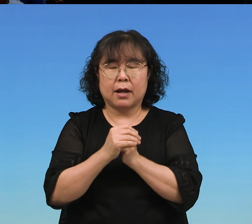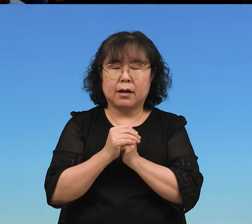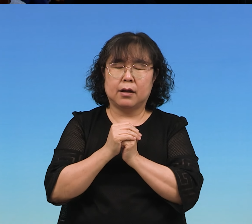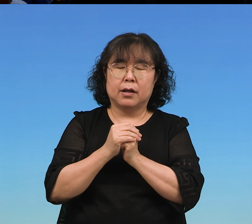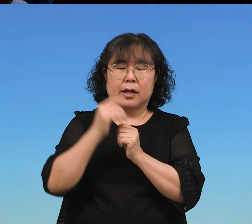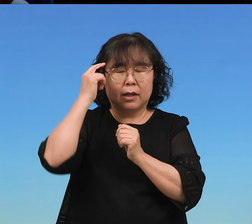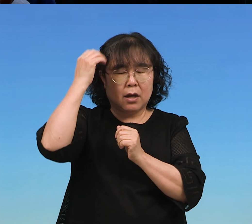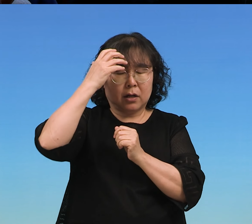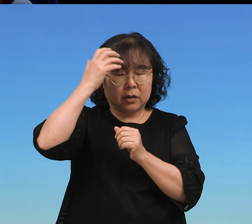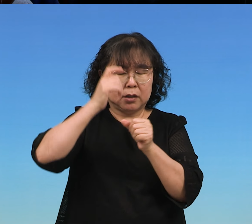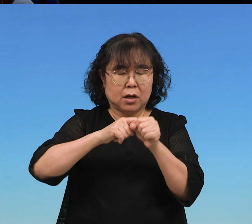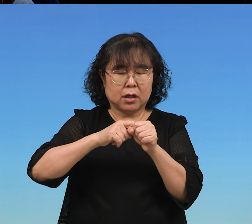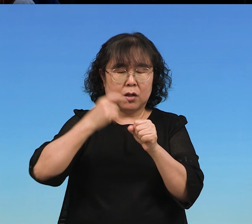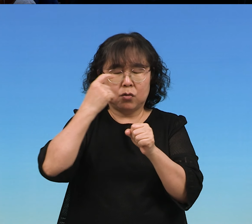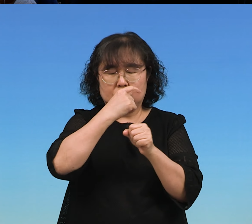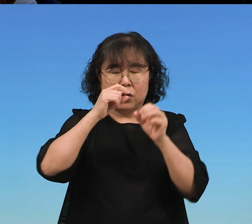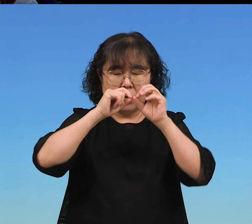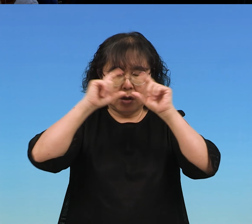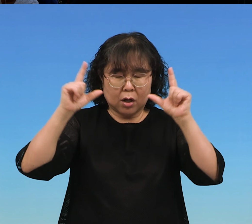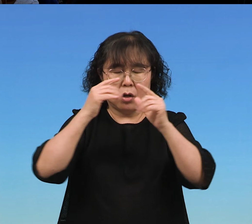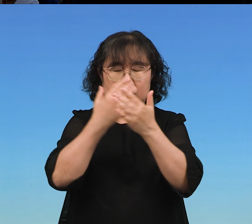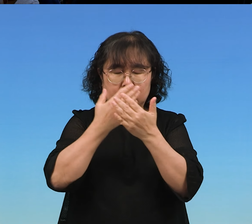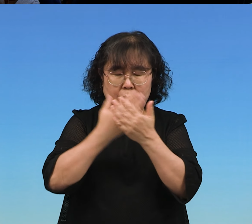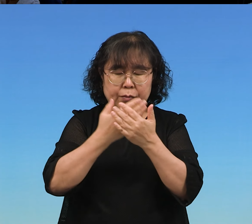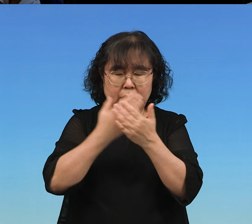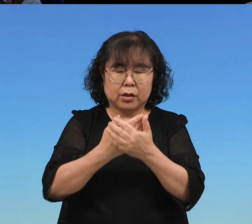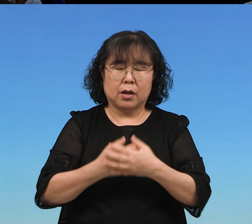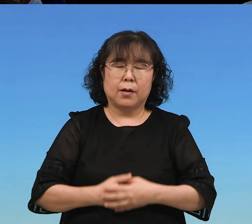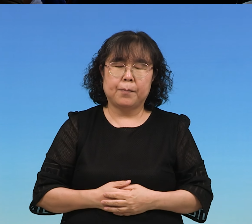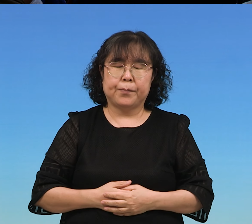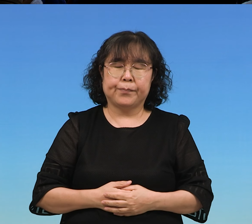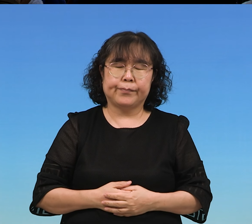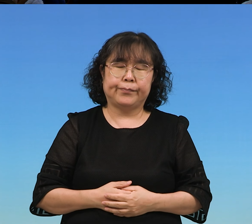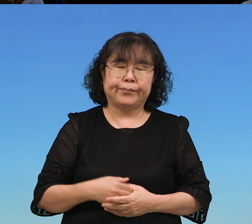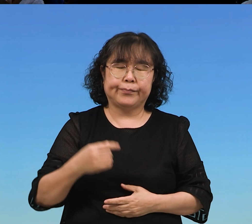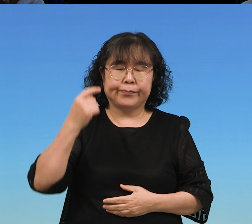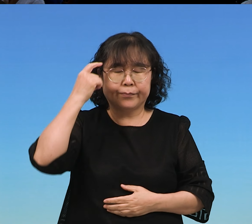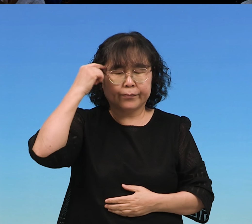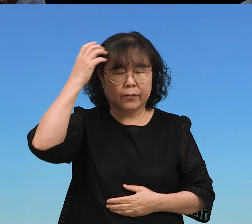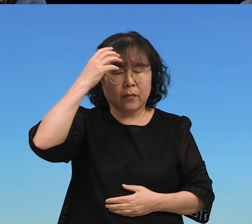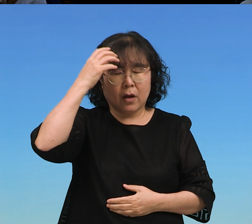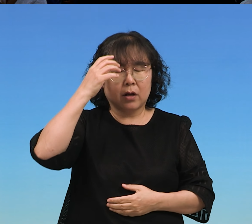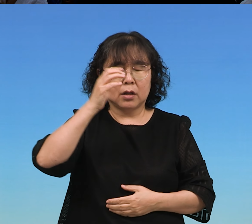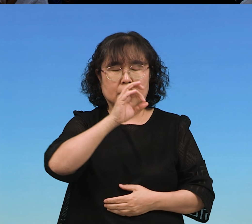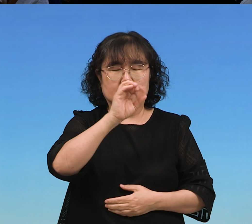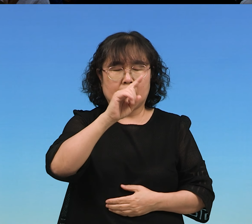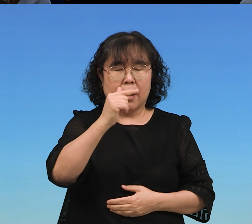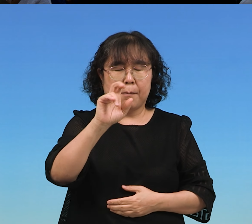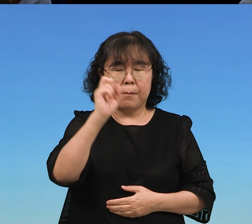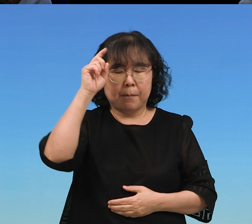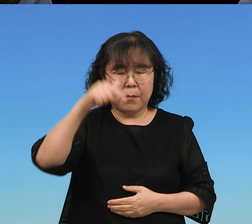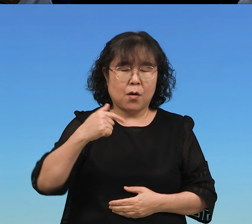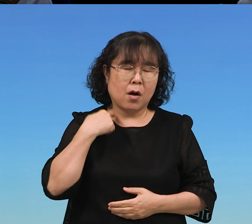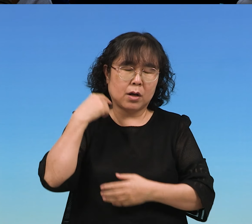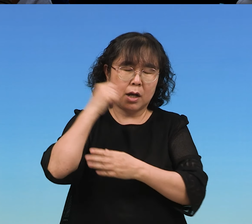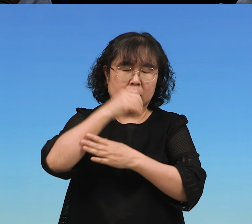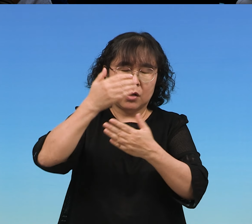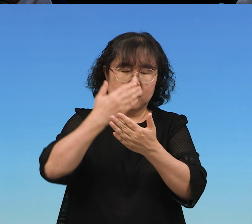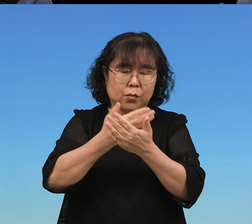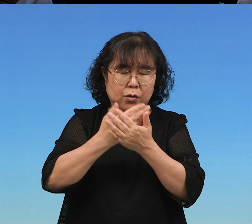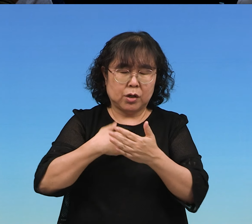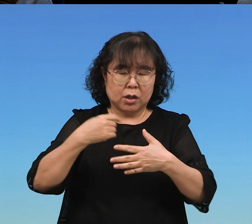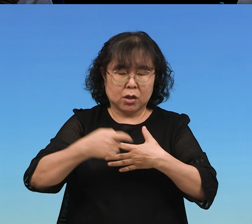기도합니다. 하나님 영안을 열어주시기 원합니다. 하나님 영적인 안목을 허락하여 주시기 원합니다. 우리는 그저